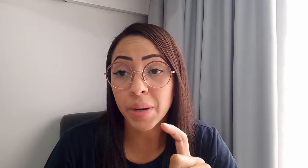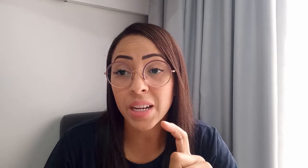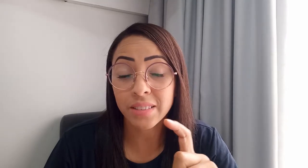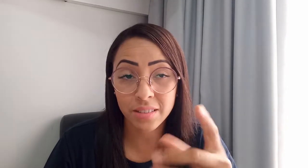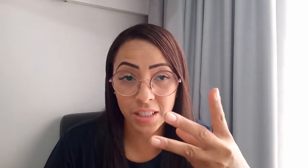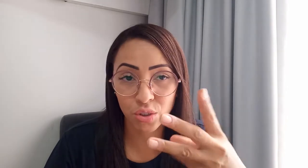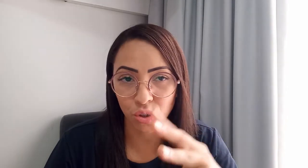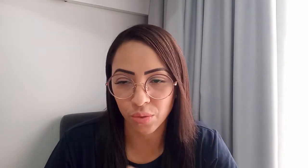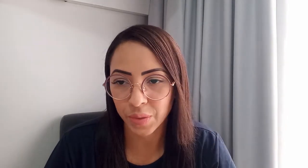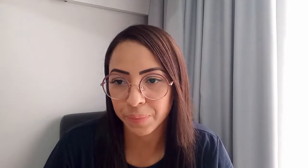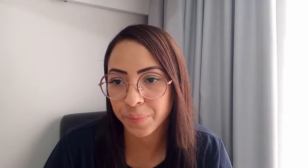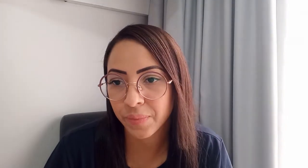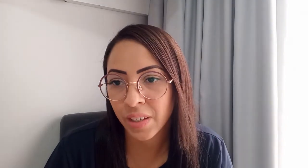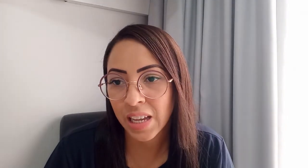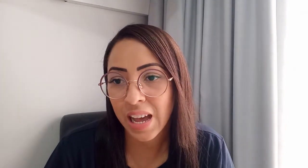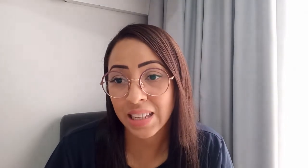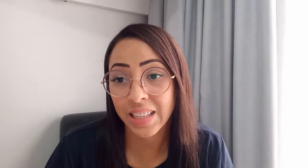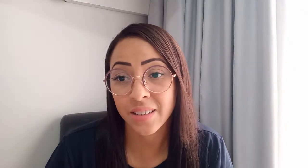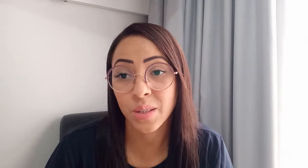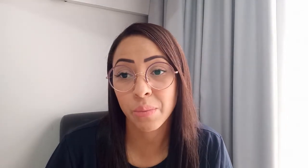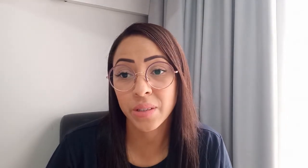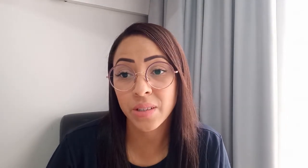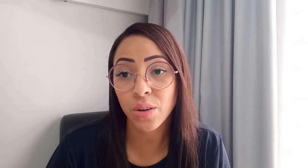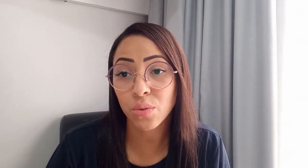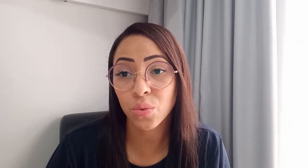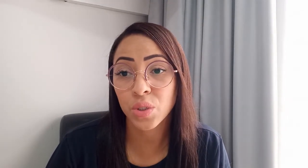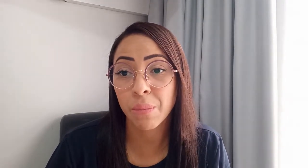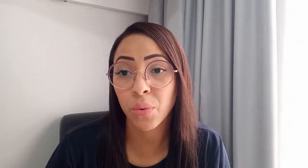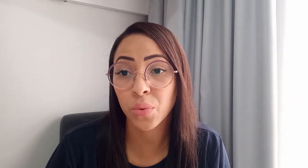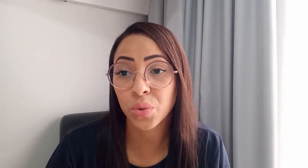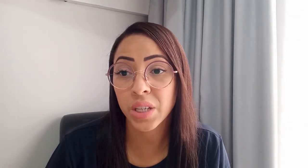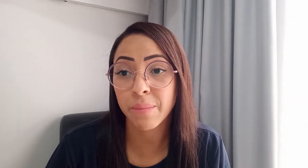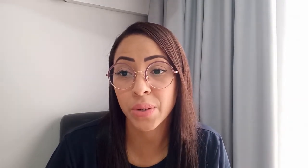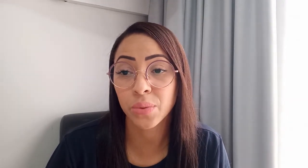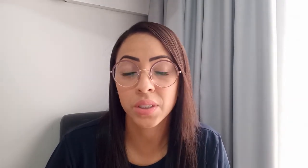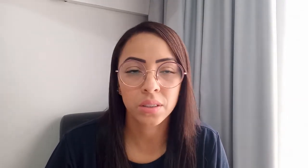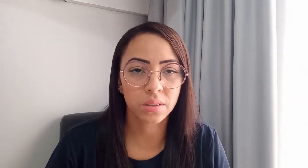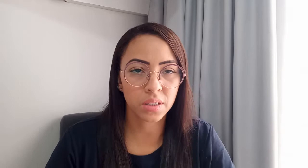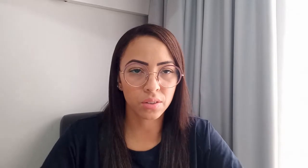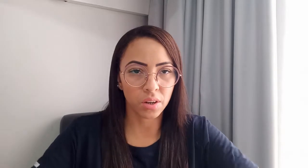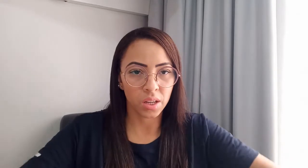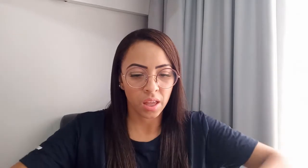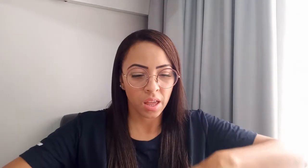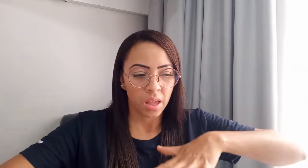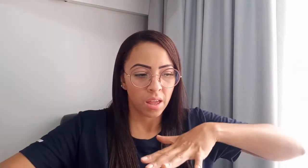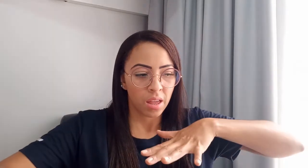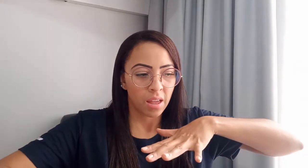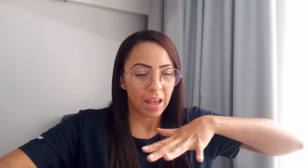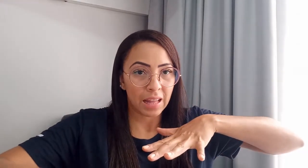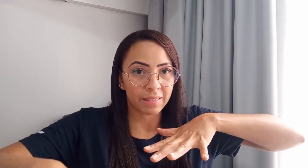a terceira estrofe. A terra estremeceu, o sepulcro se abriu. Então, ó, a